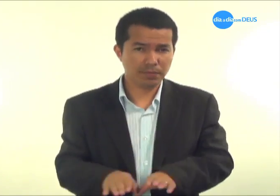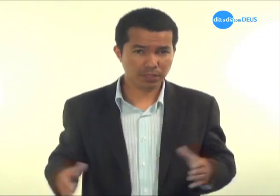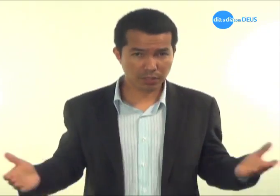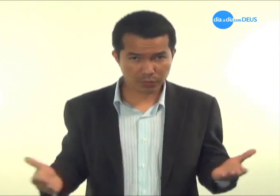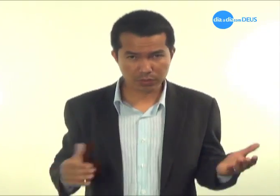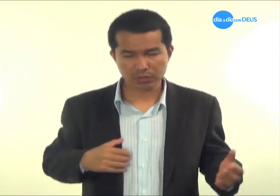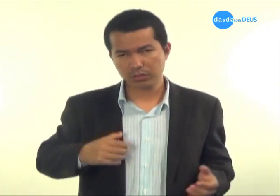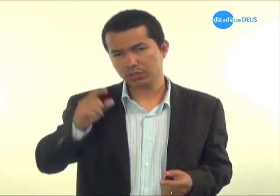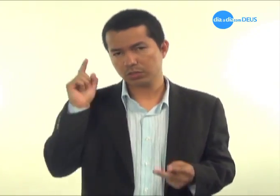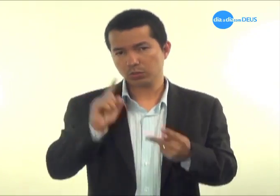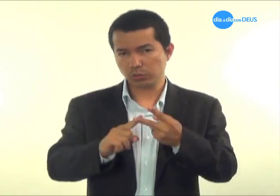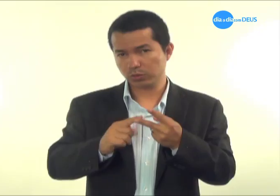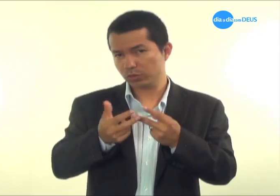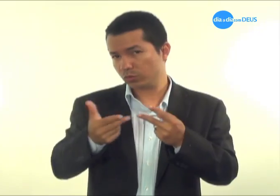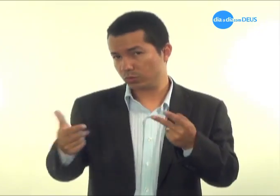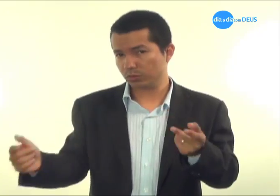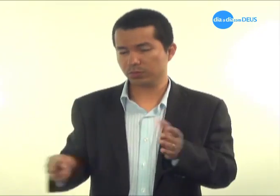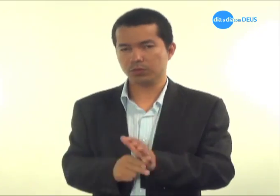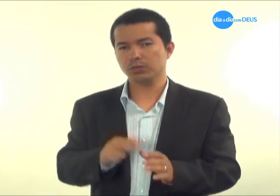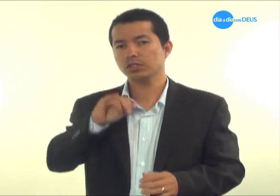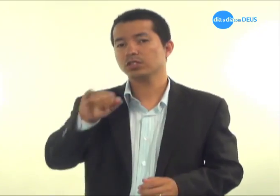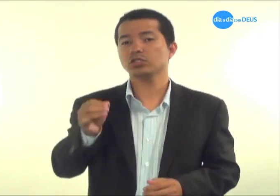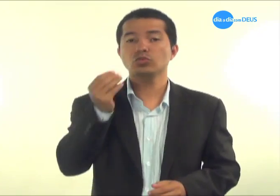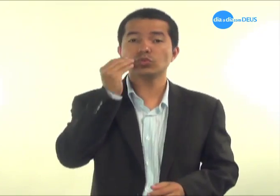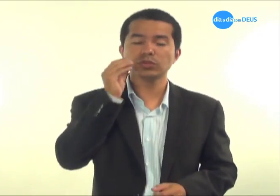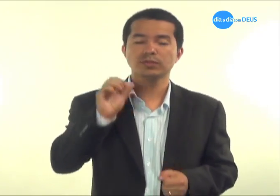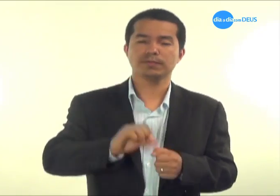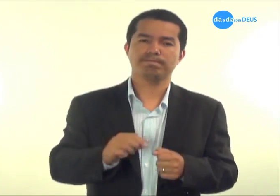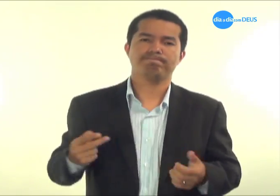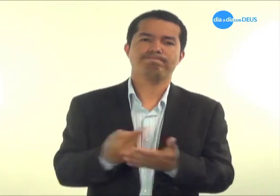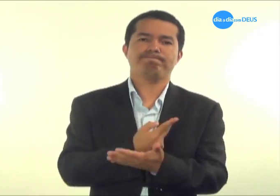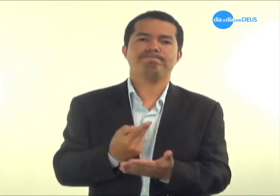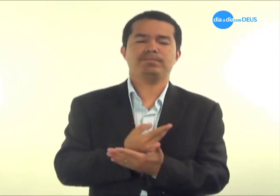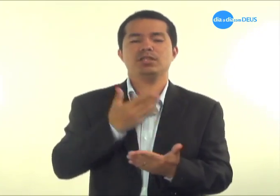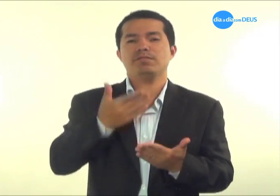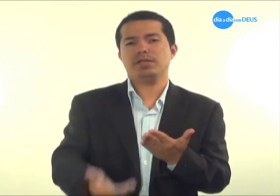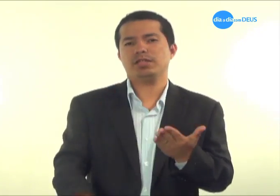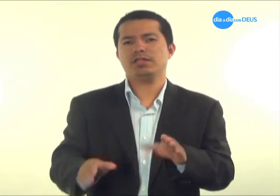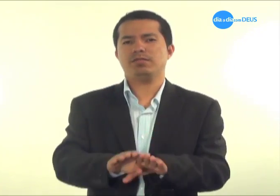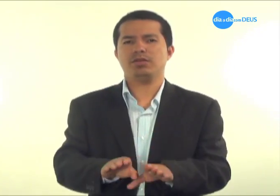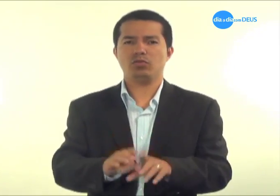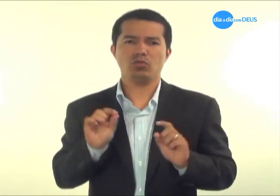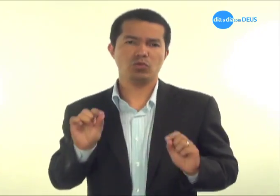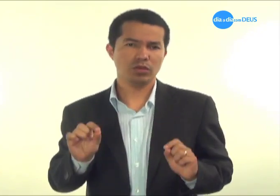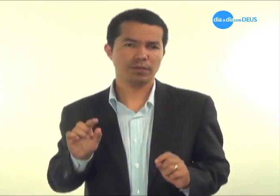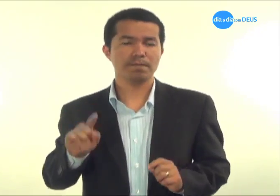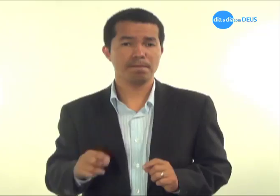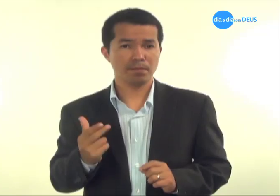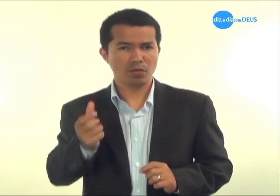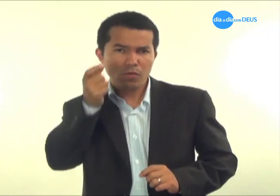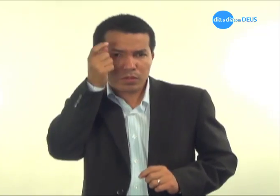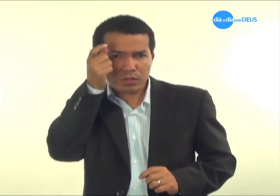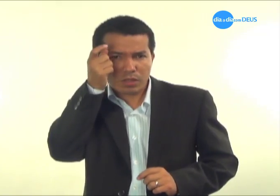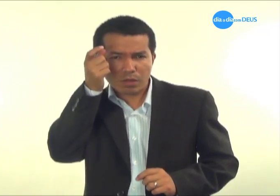foi o segundo passo de Judas em relação à sua derrota, foi a investida